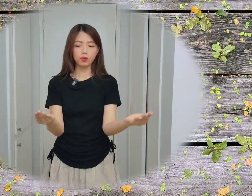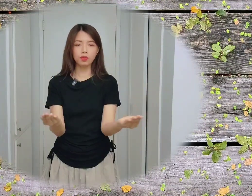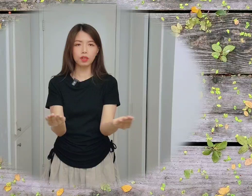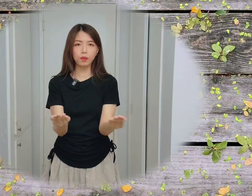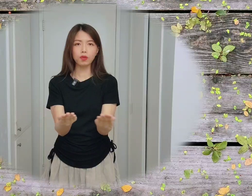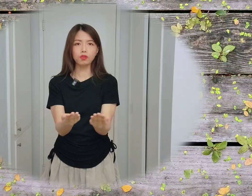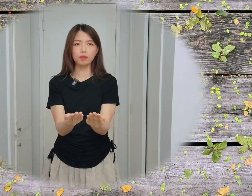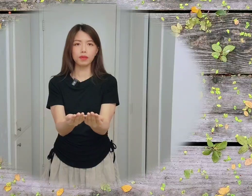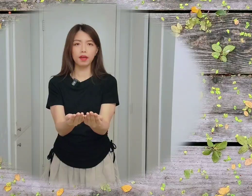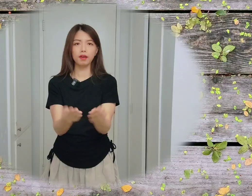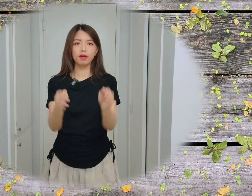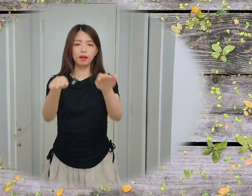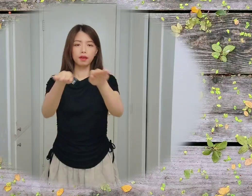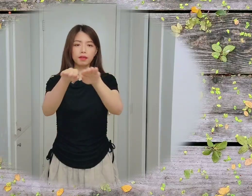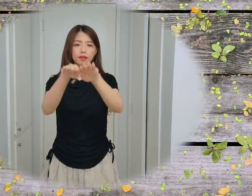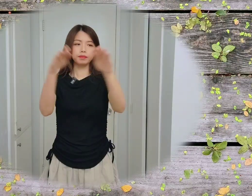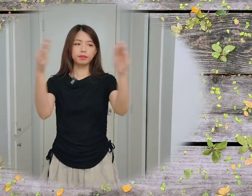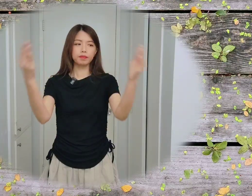양쪽으로 둥글게 표현해 주시면 돼요.